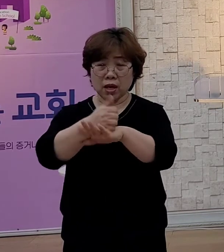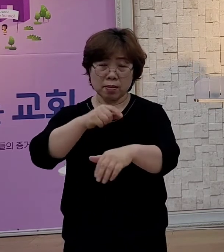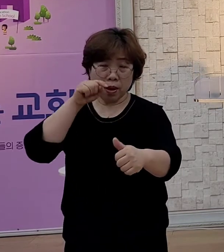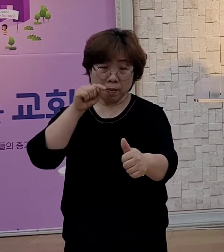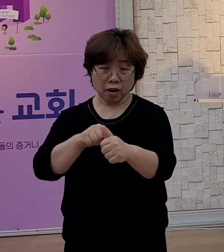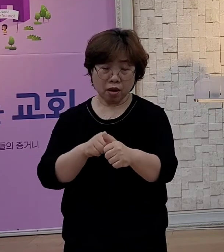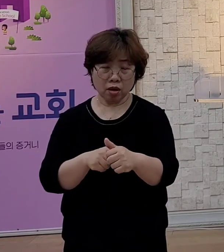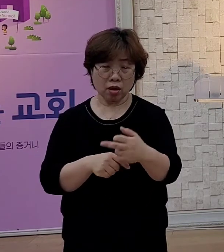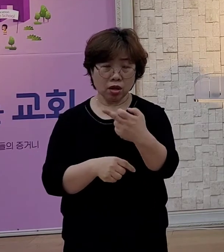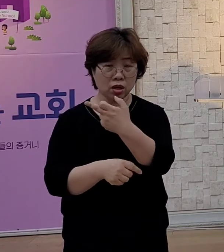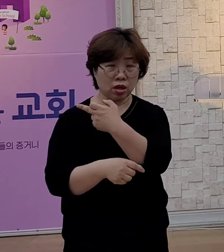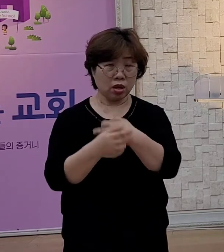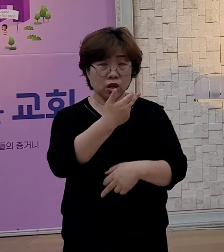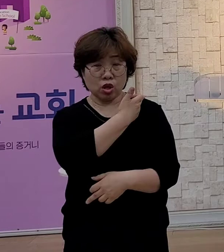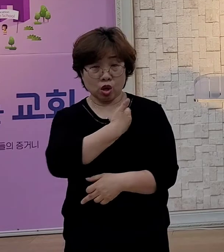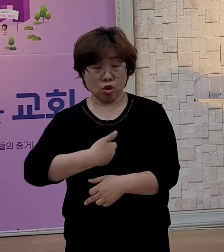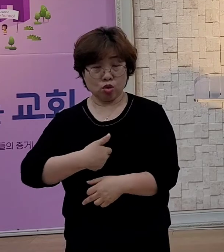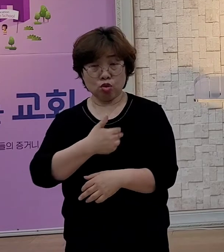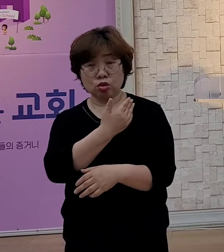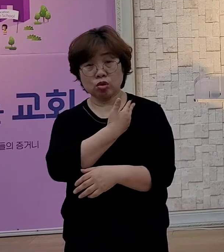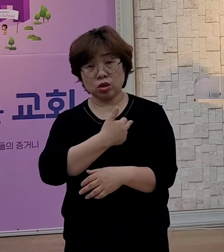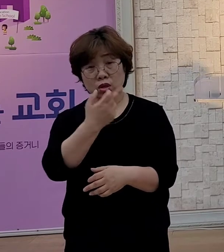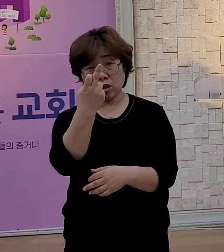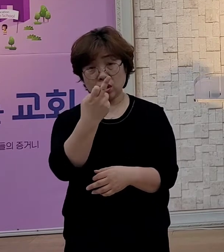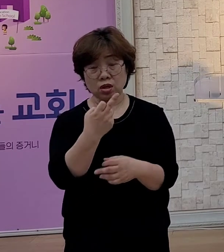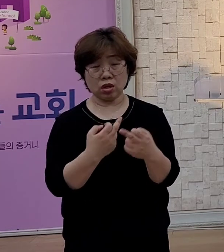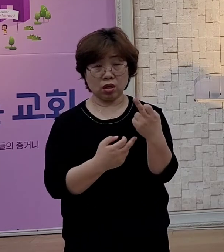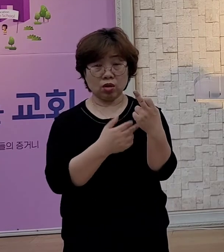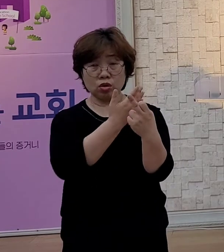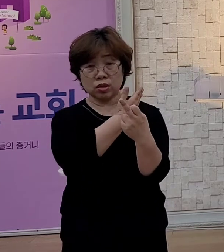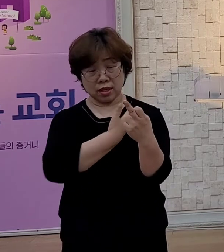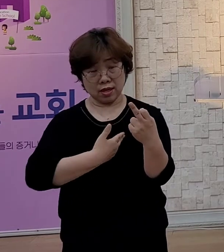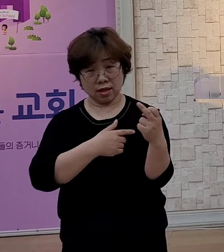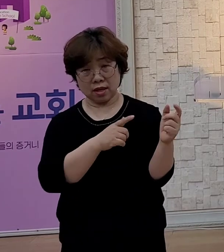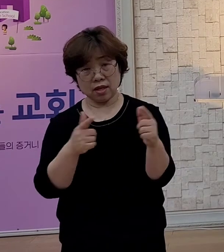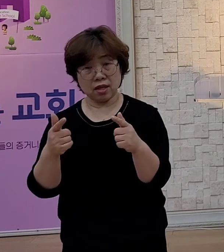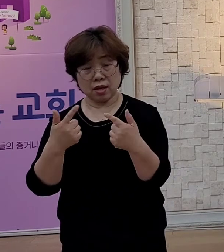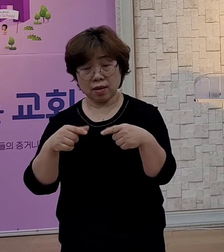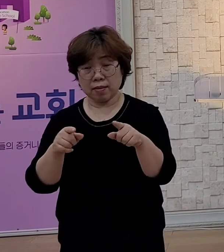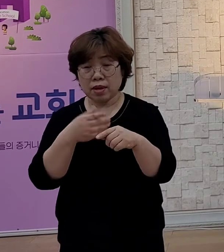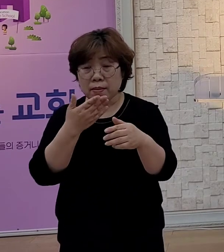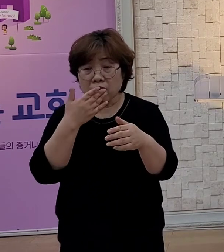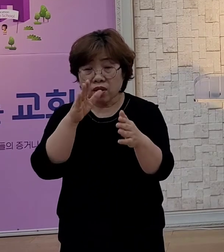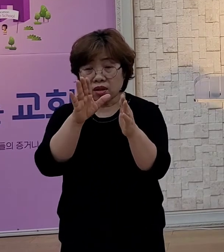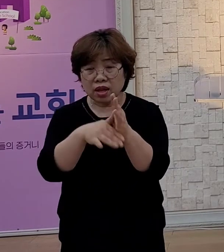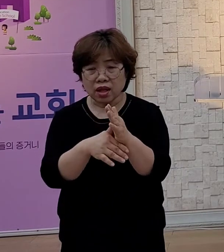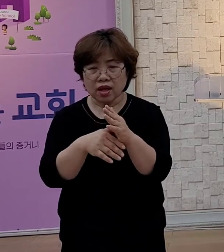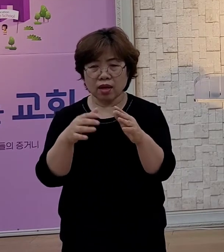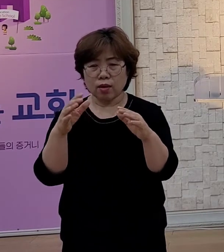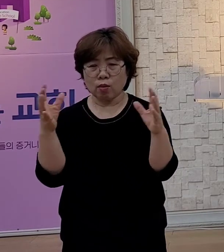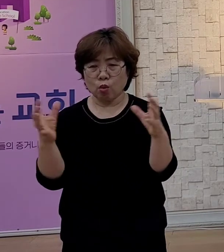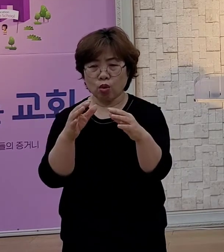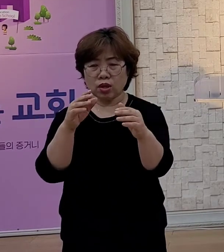12명이 함께 예수님과 함께 그 마지막 최후의 만찬 할 때에 주신 지상 명령이